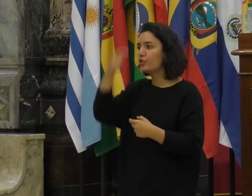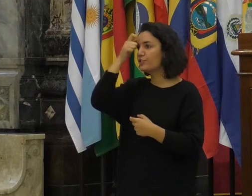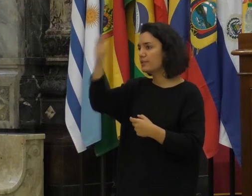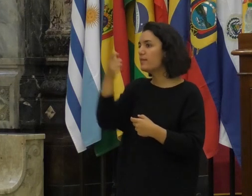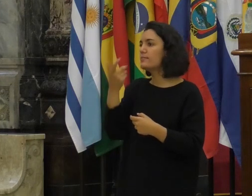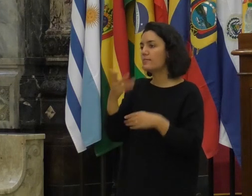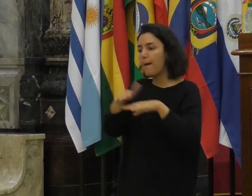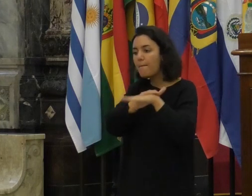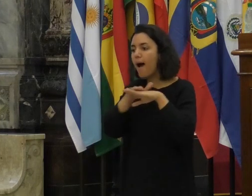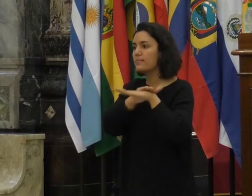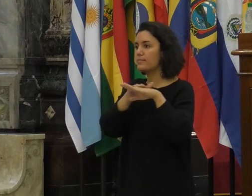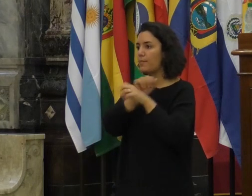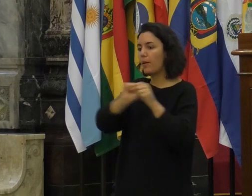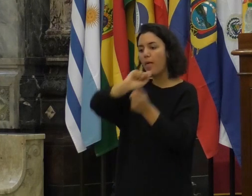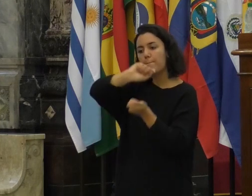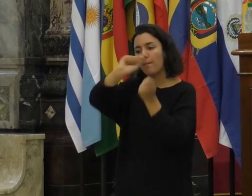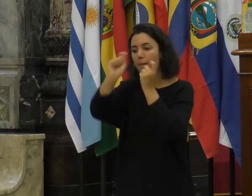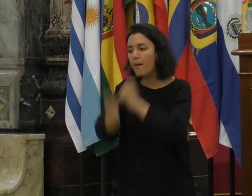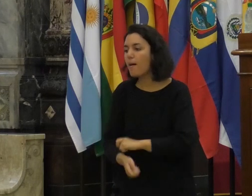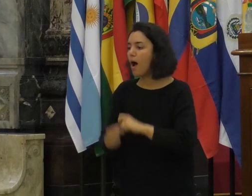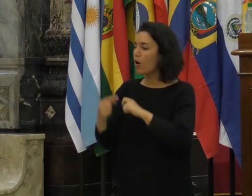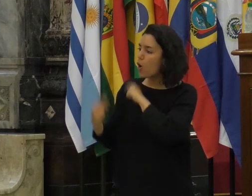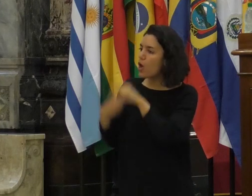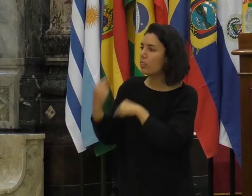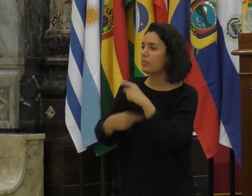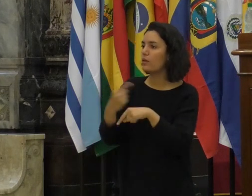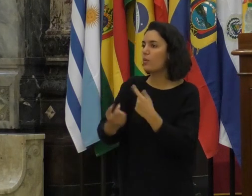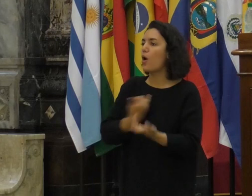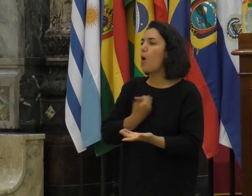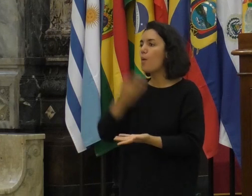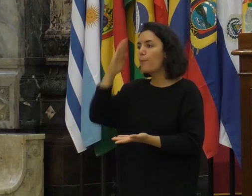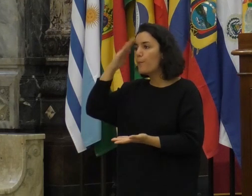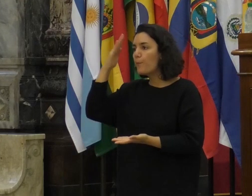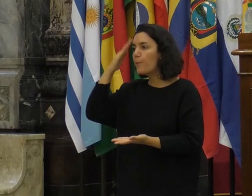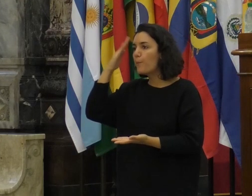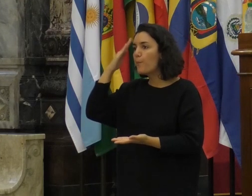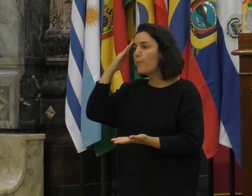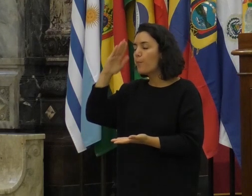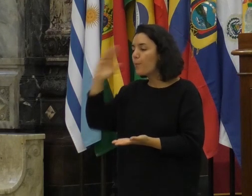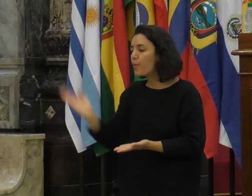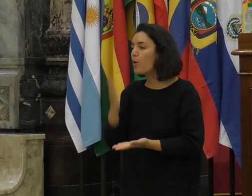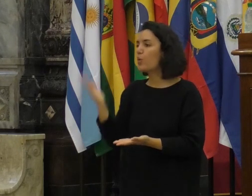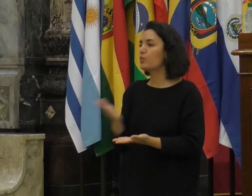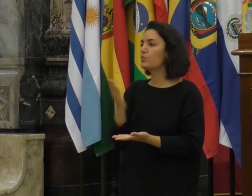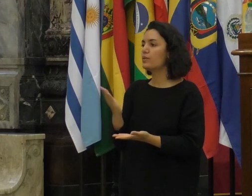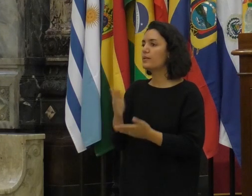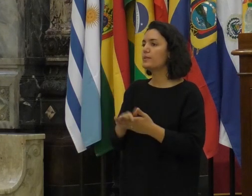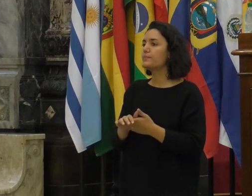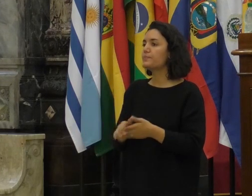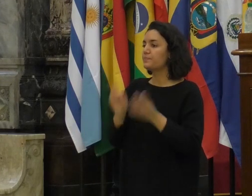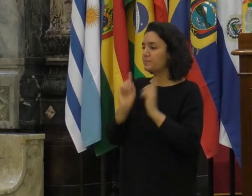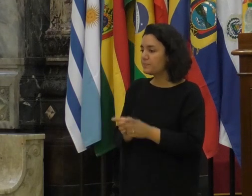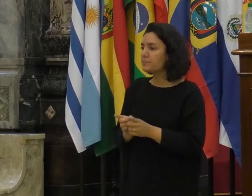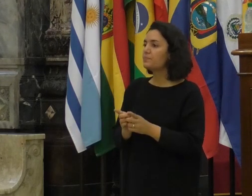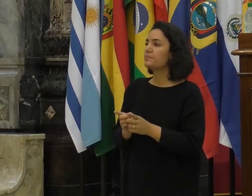la permanente reinvención de los modos de producir conocimiento y también en la prioridad que se le concede en